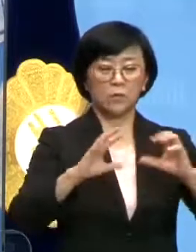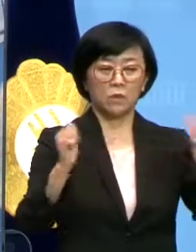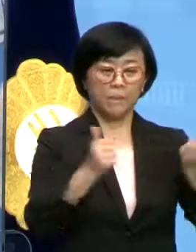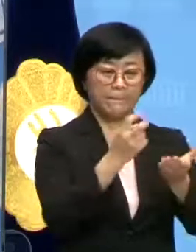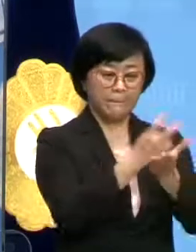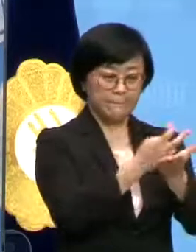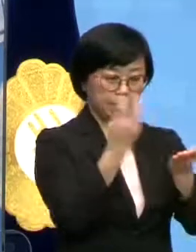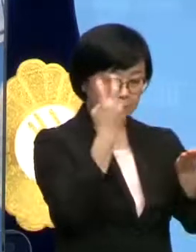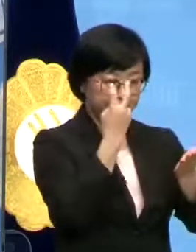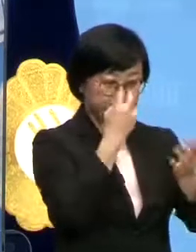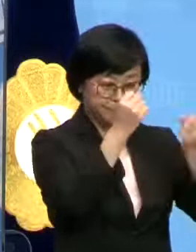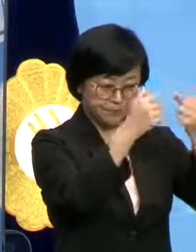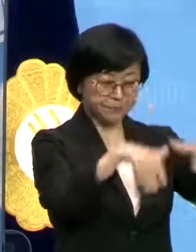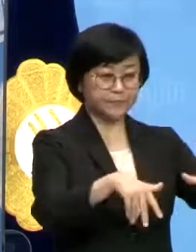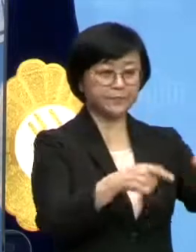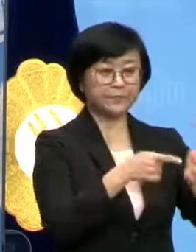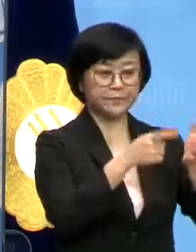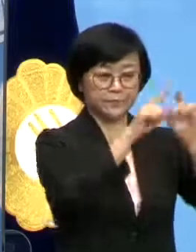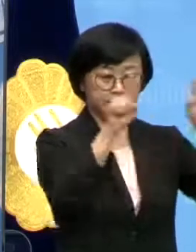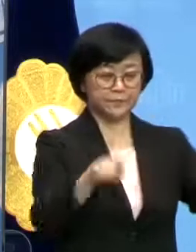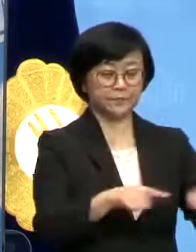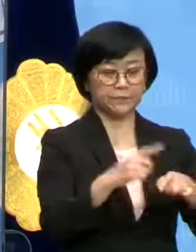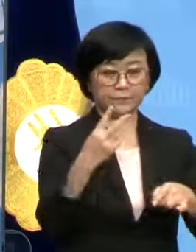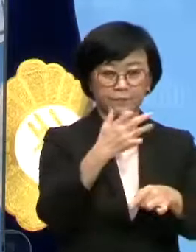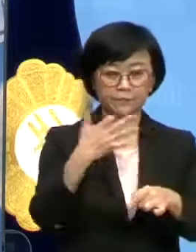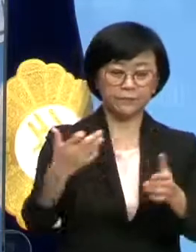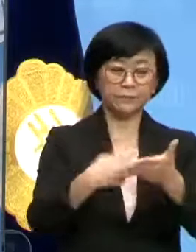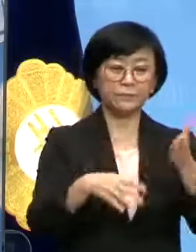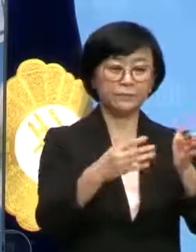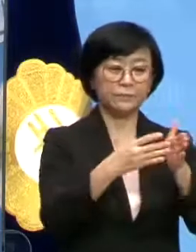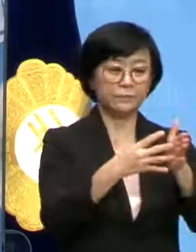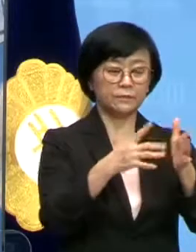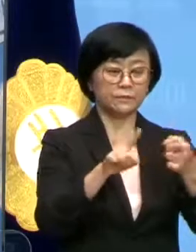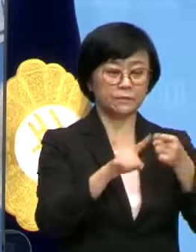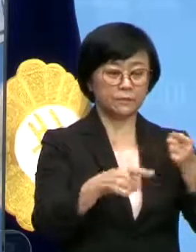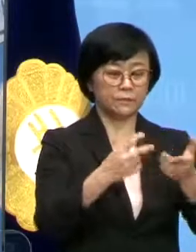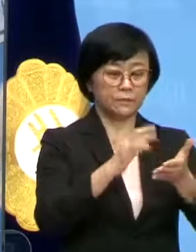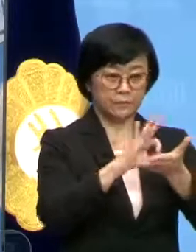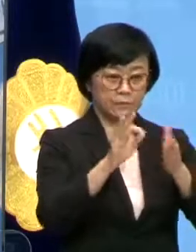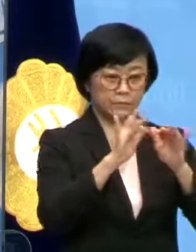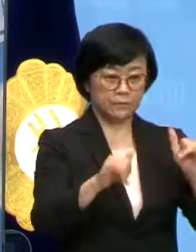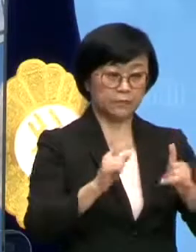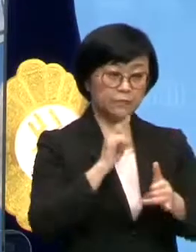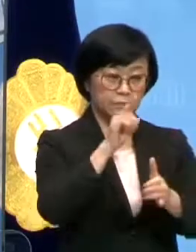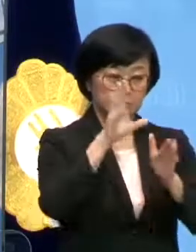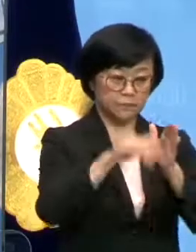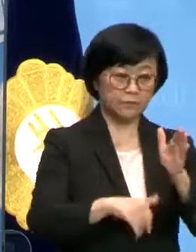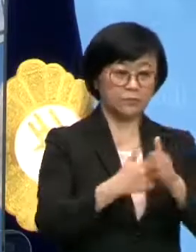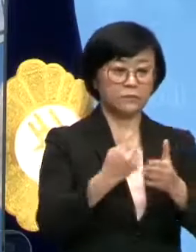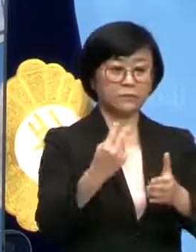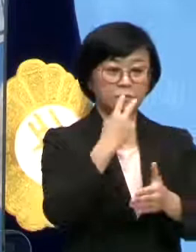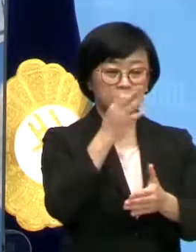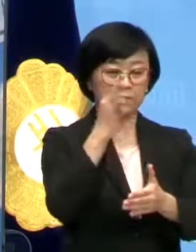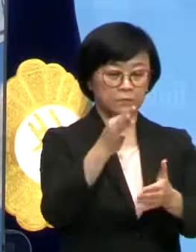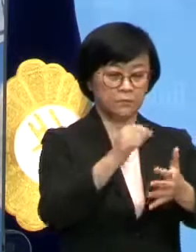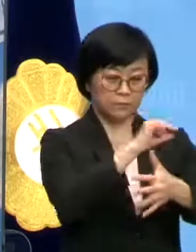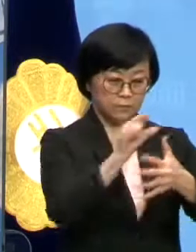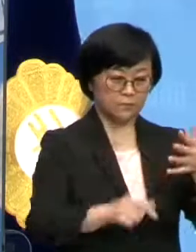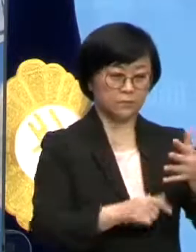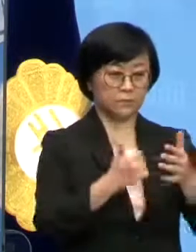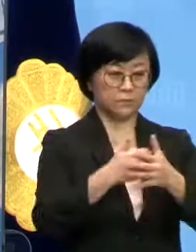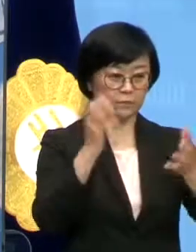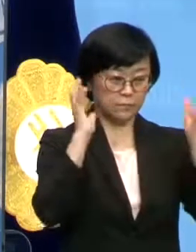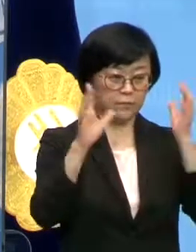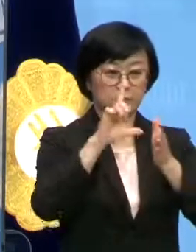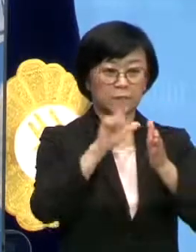입법 조사 체 보고서와 2018년 사단법인 소비자와 함께 조사 보고 있어도 보험금청구 절차가 복잡하고